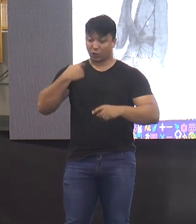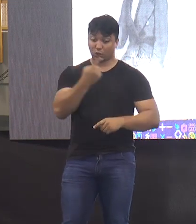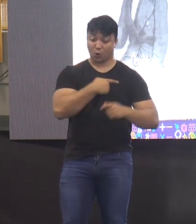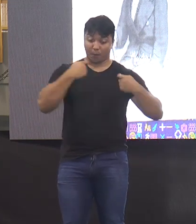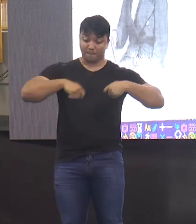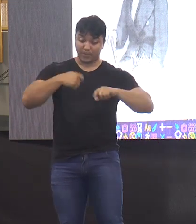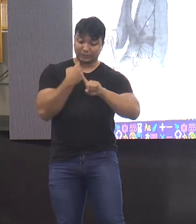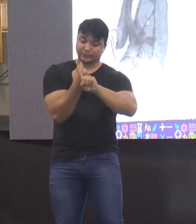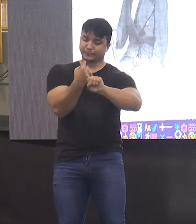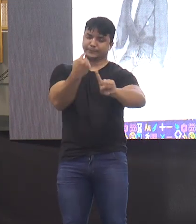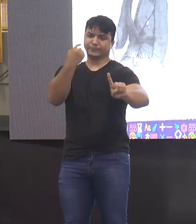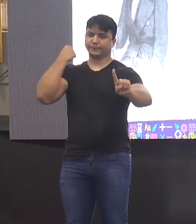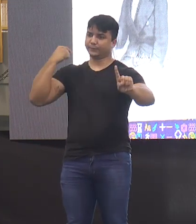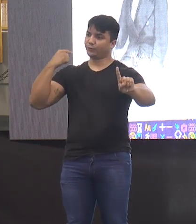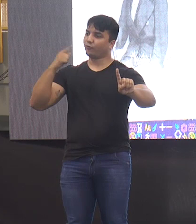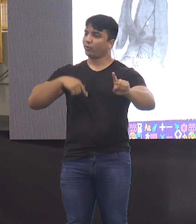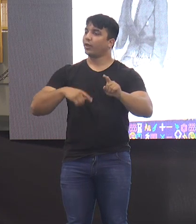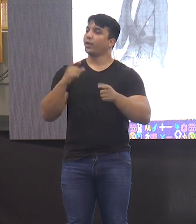antepassado mítico